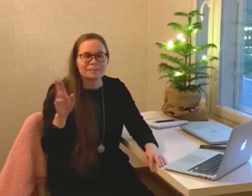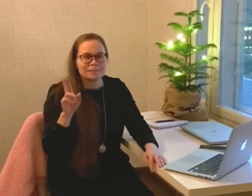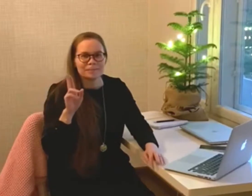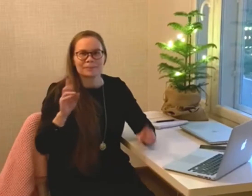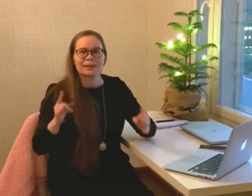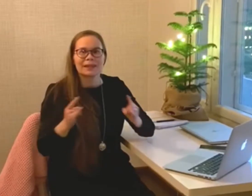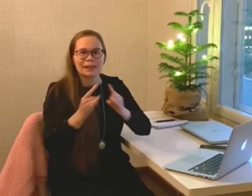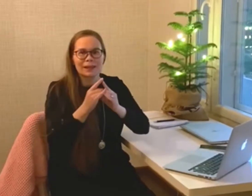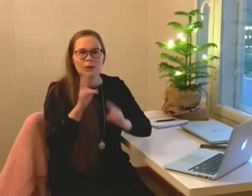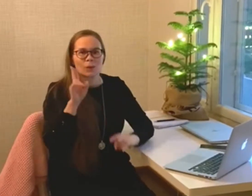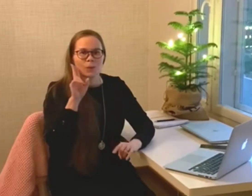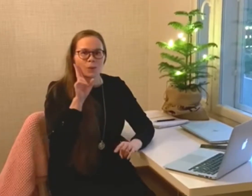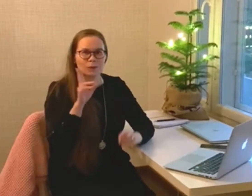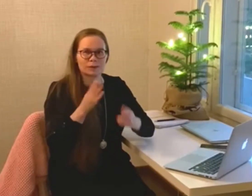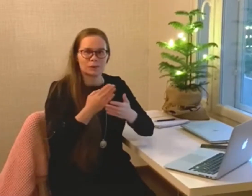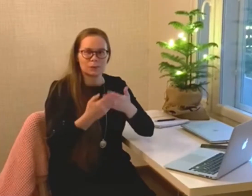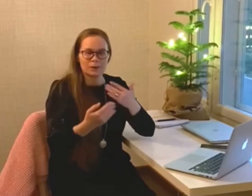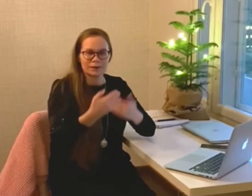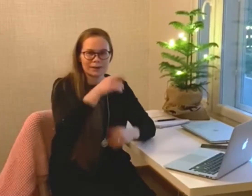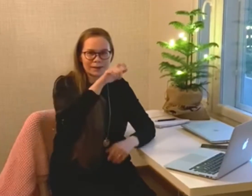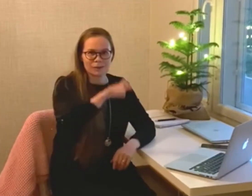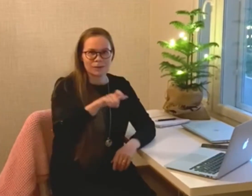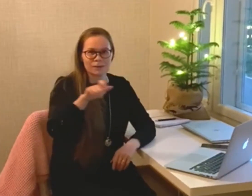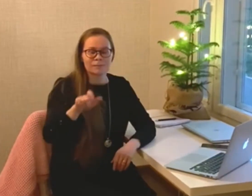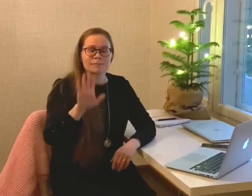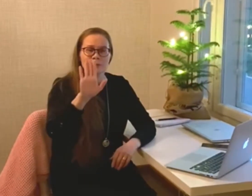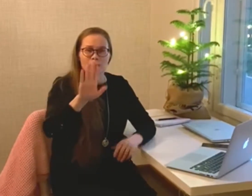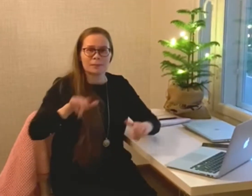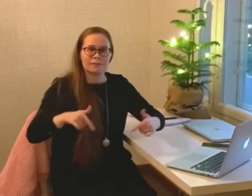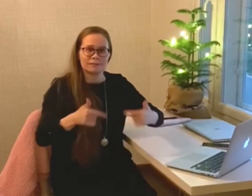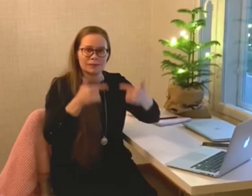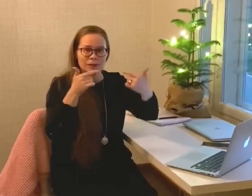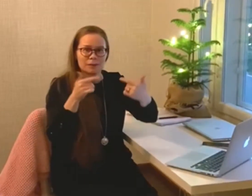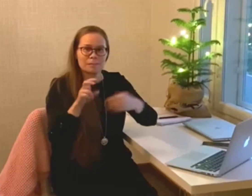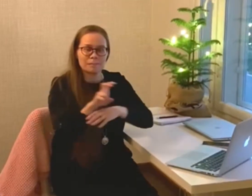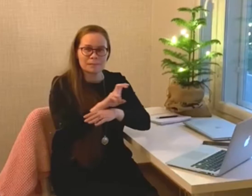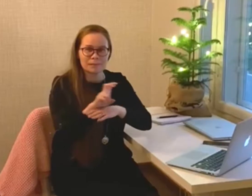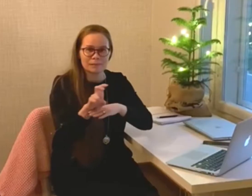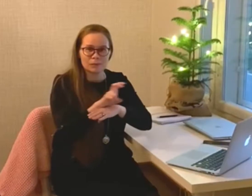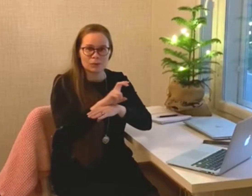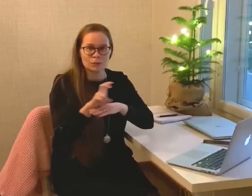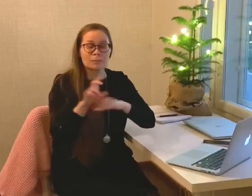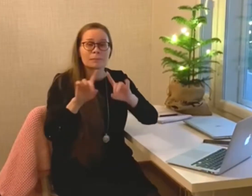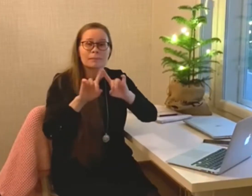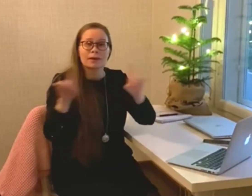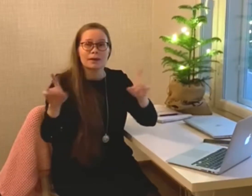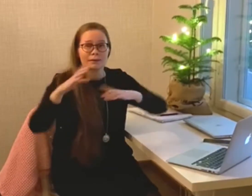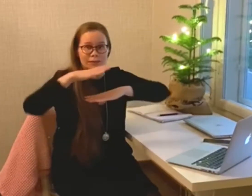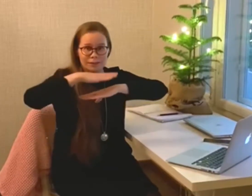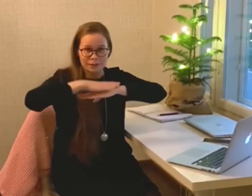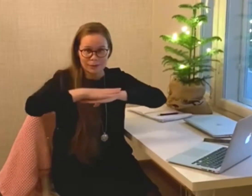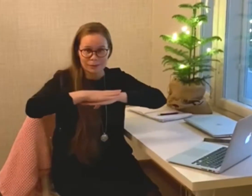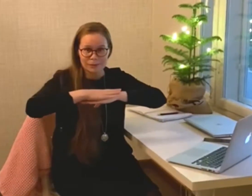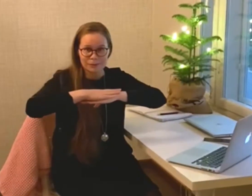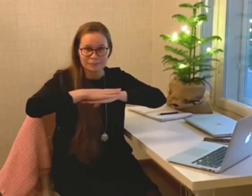Hei, kirkon kuurojen työntekijöiden videopuhelinpäivystys jää pian tauolle.